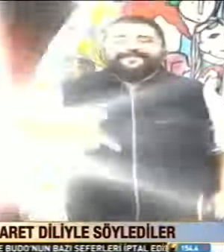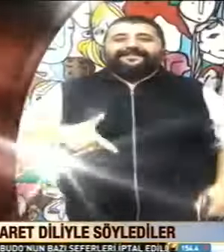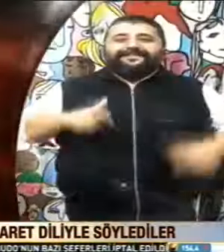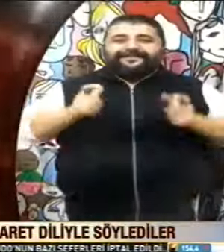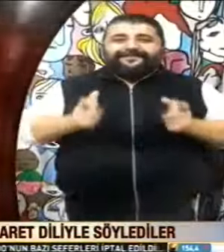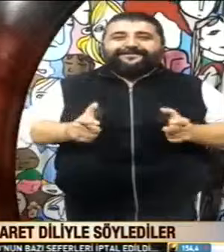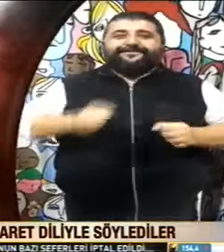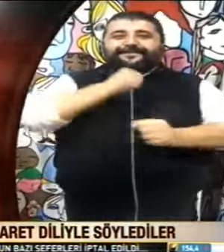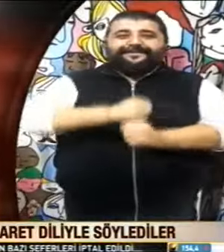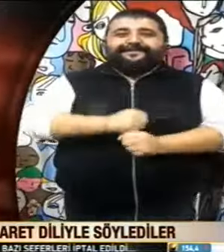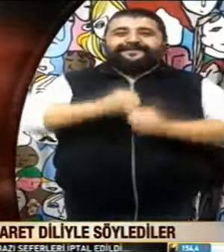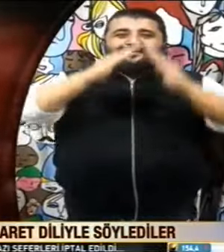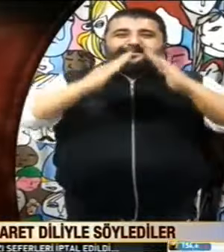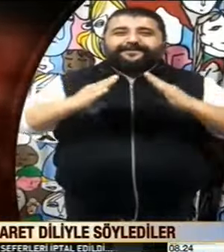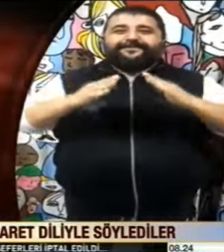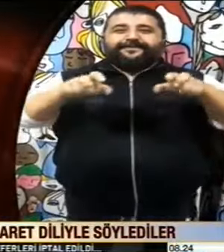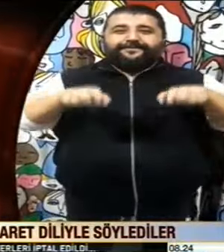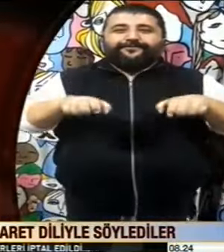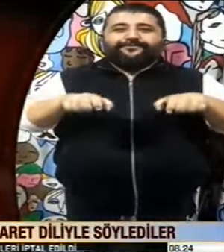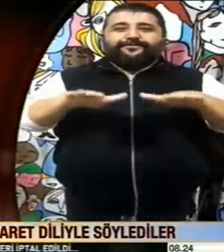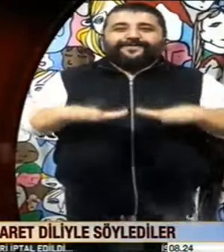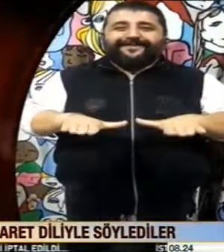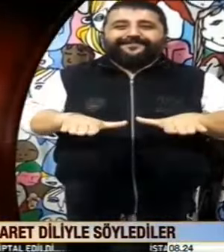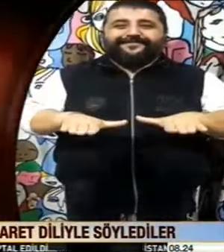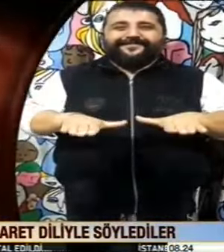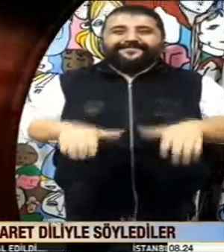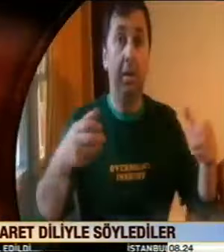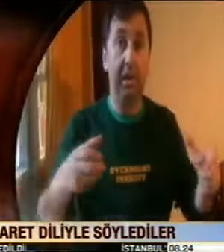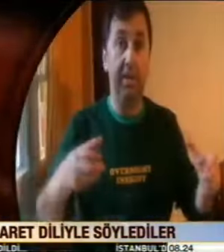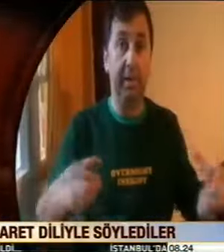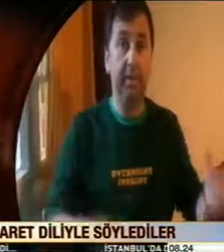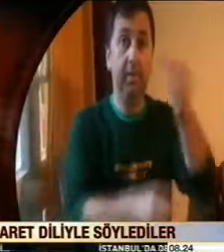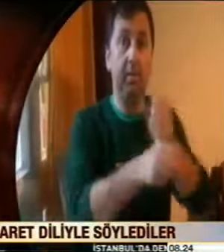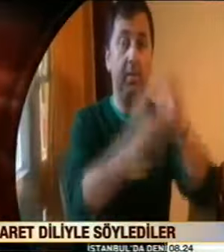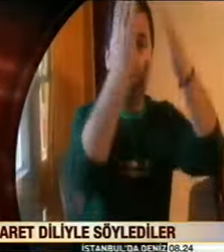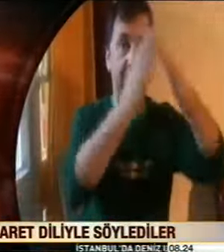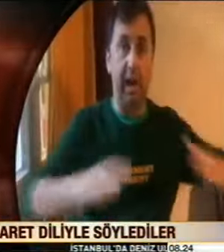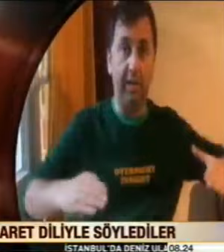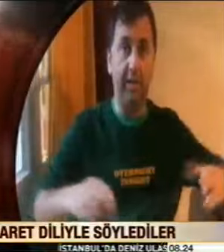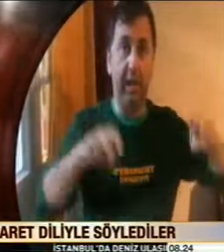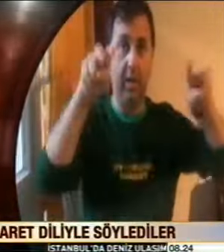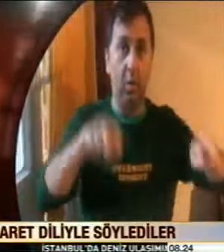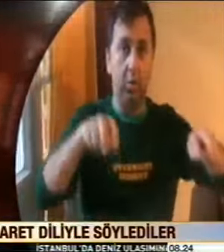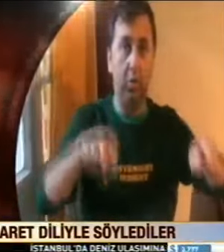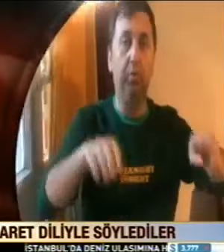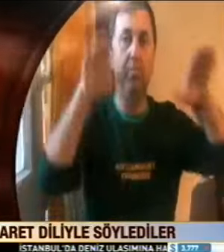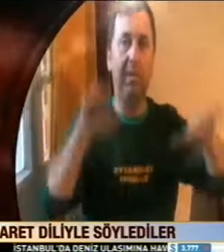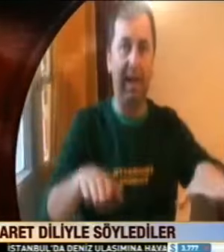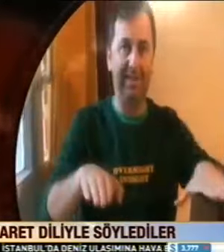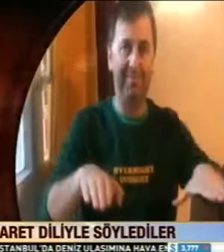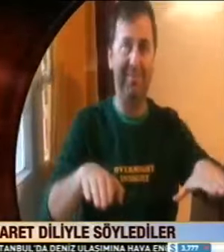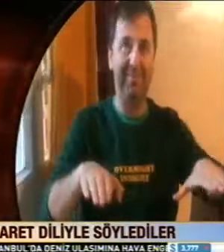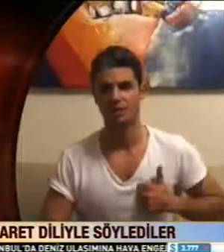İzmir'in dağlarında oturdum kaldım, İzmir'in dağlarında oturdum